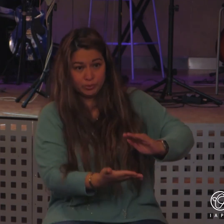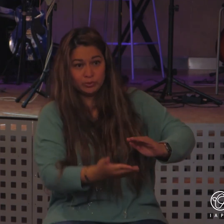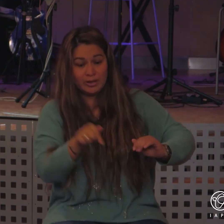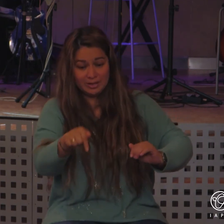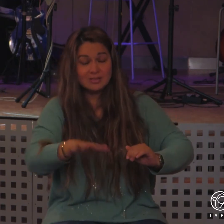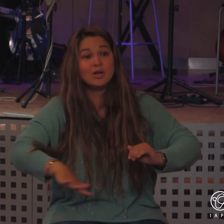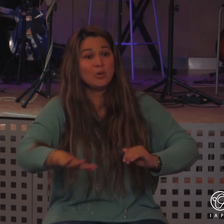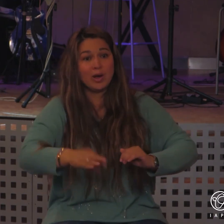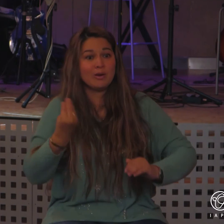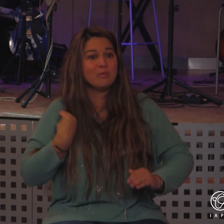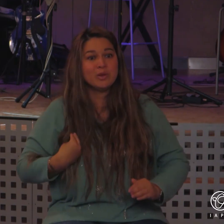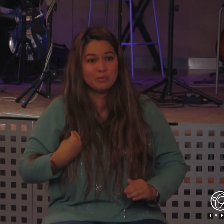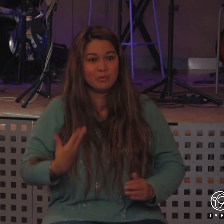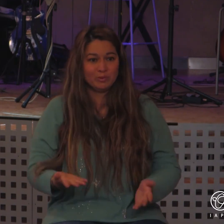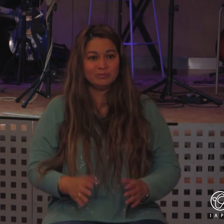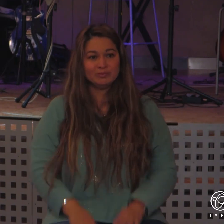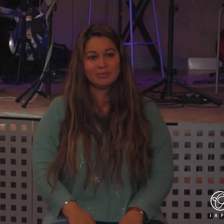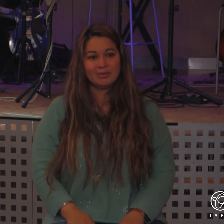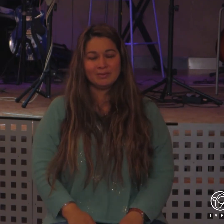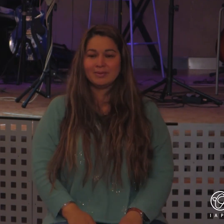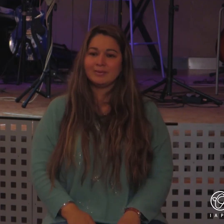Los filisteos llegaron a pelear.